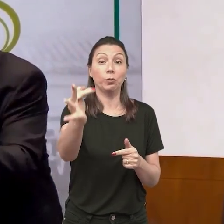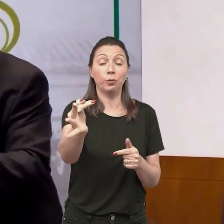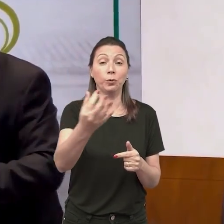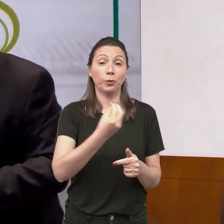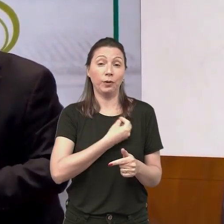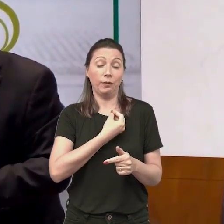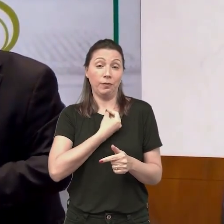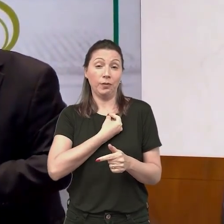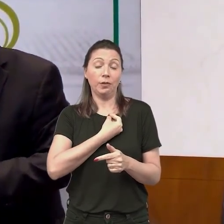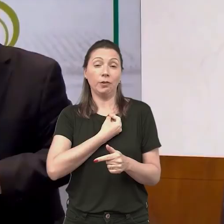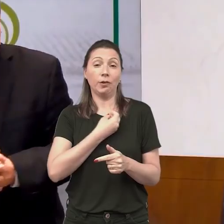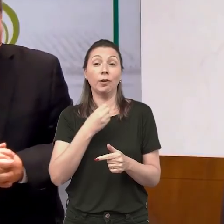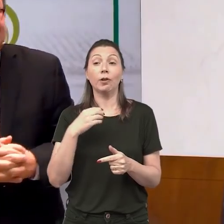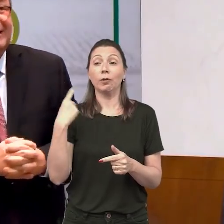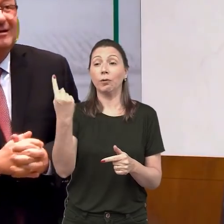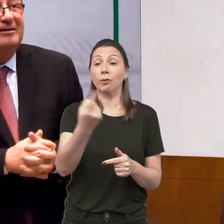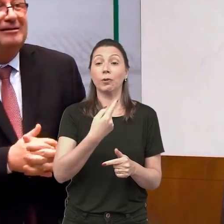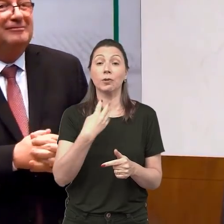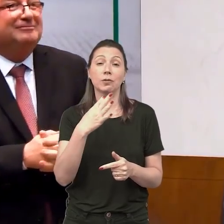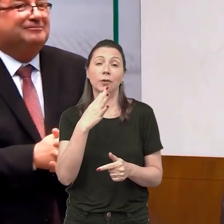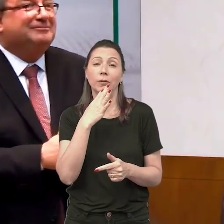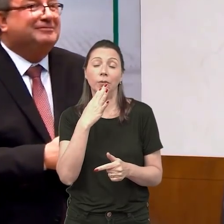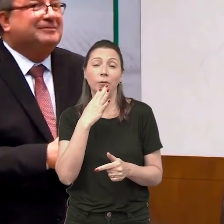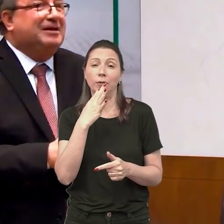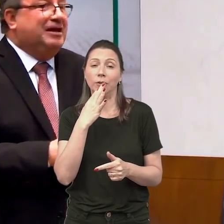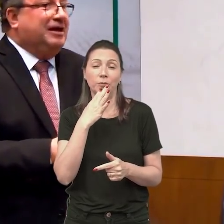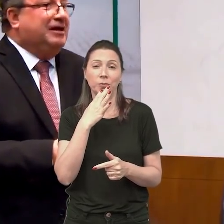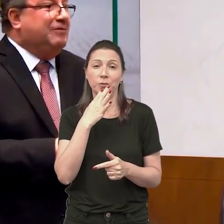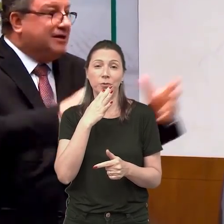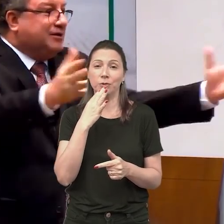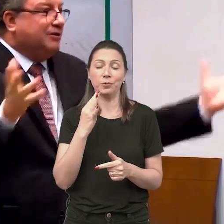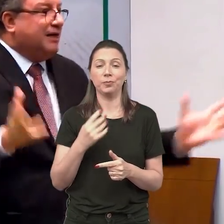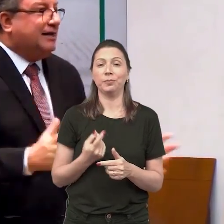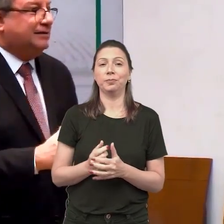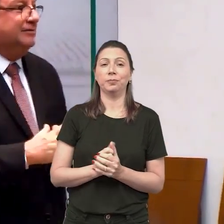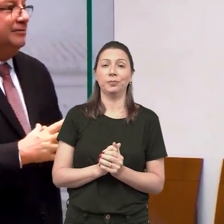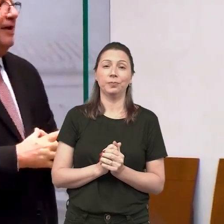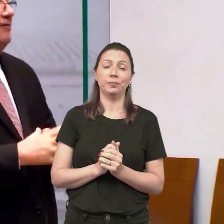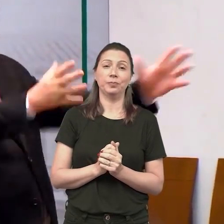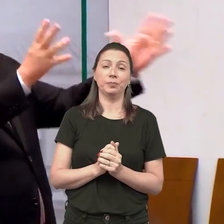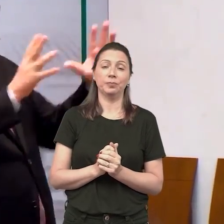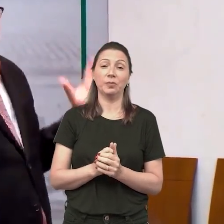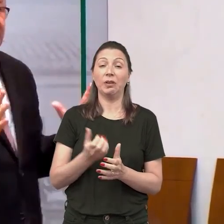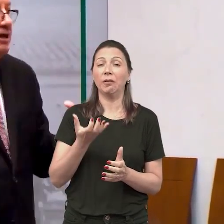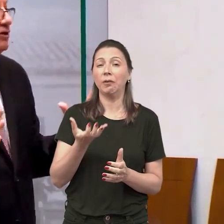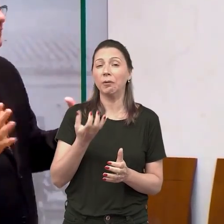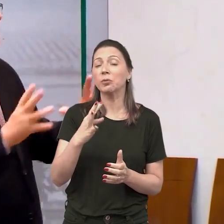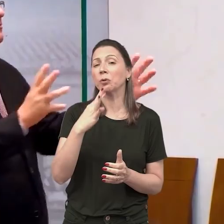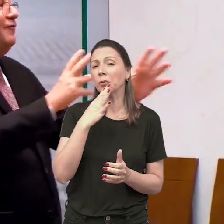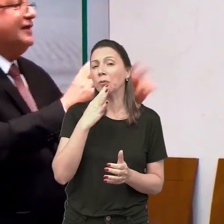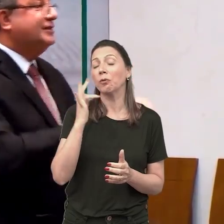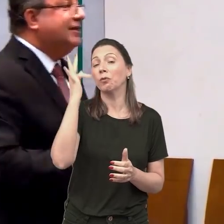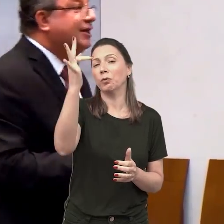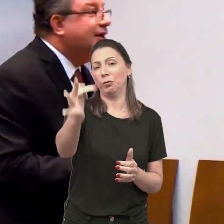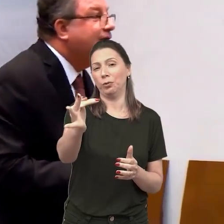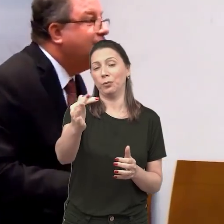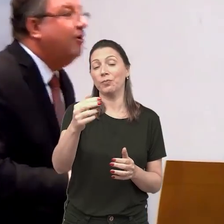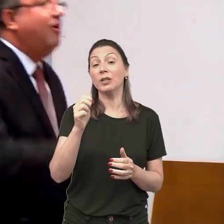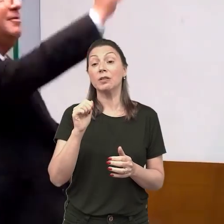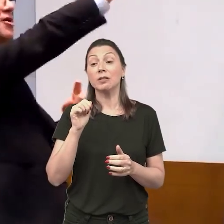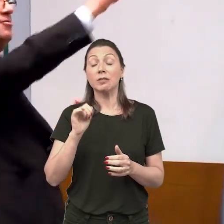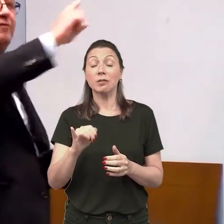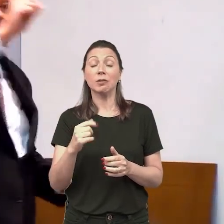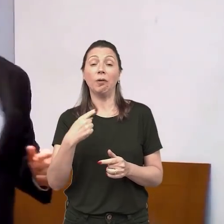Futuro. Não é isso que acontece? o que é que vai acontecer? Se eu estivesse profetizando